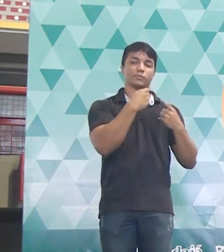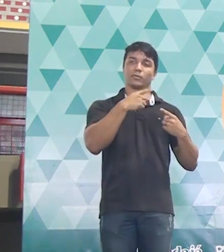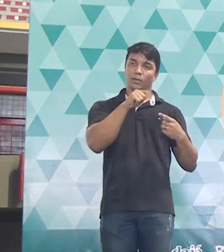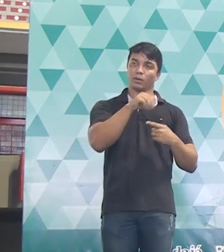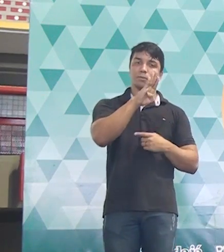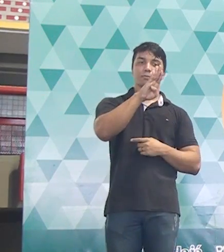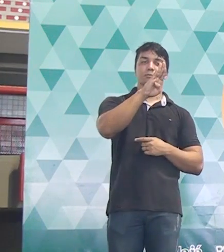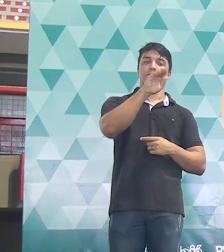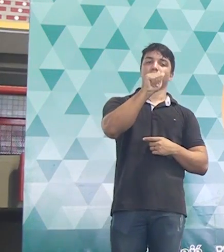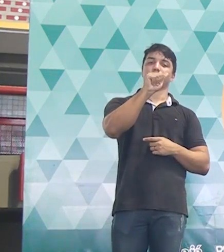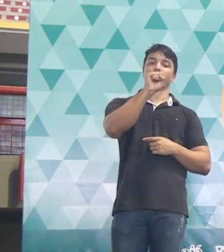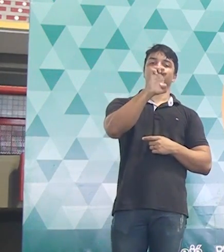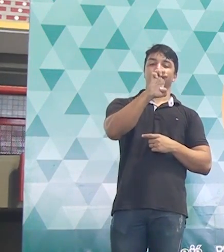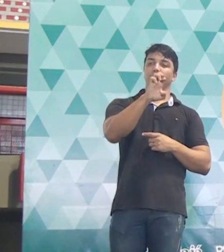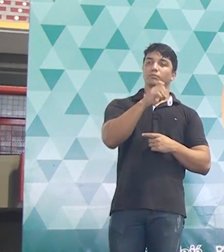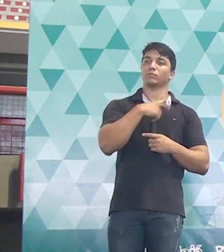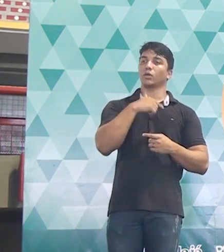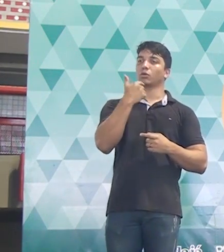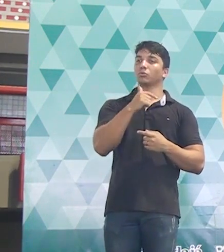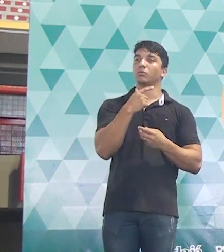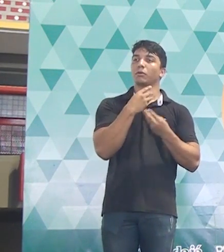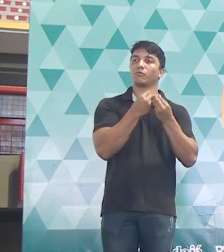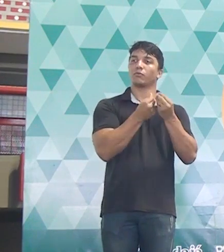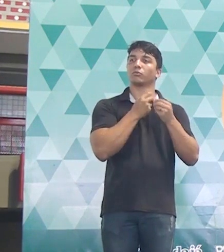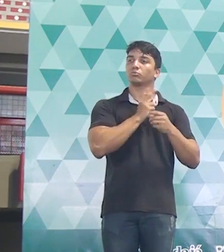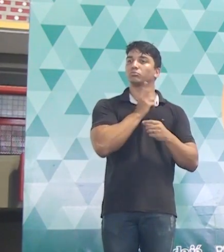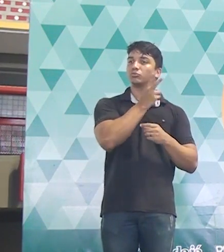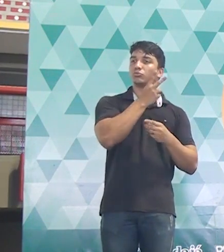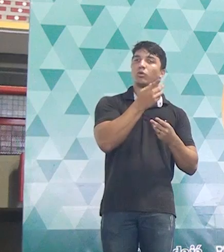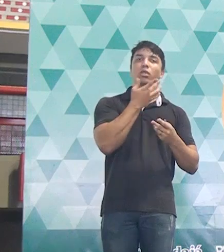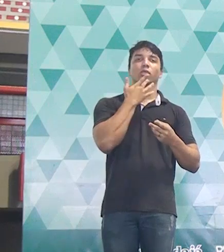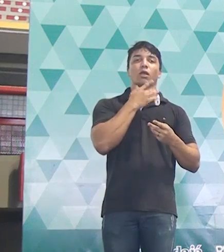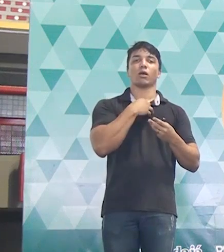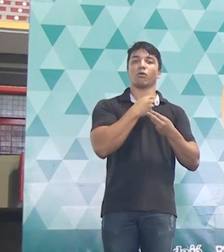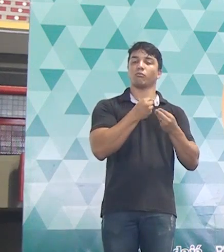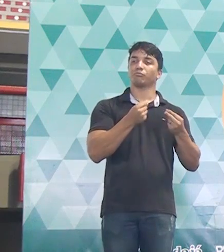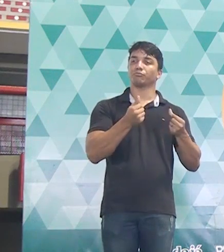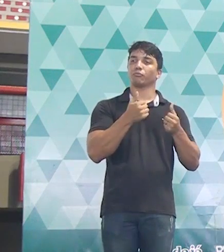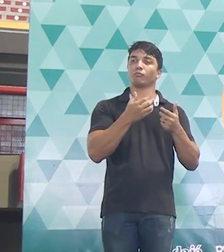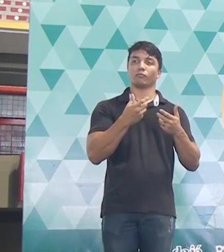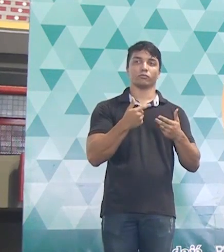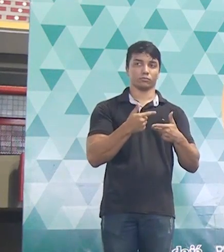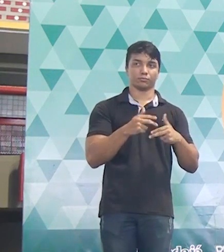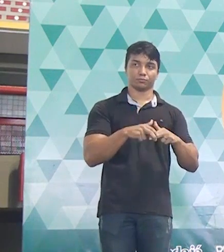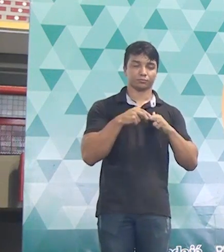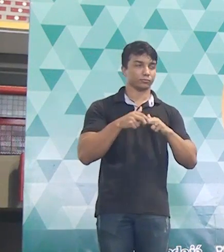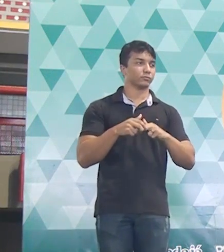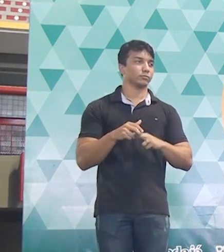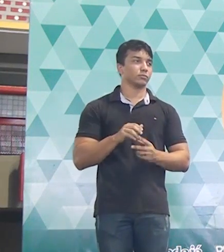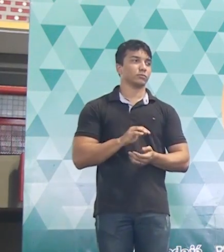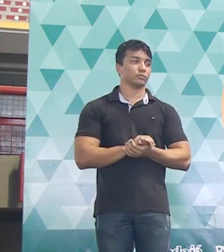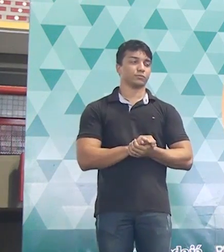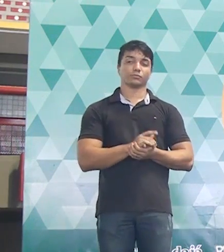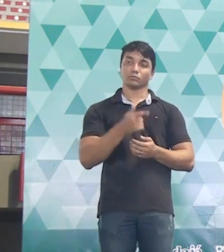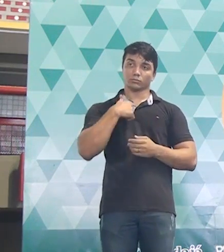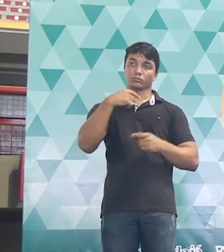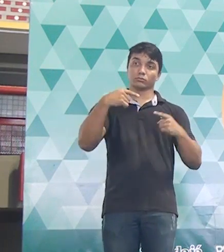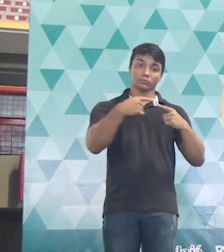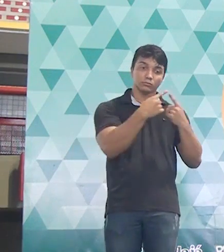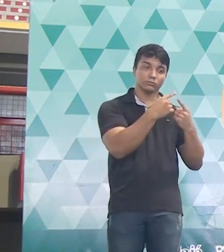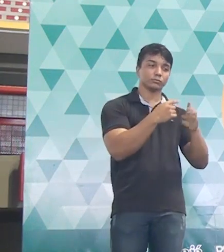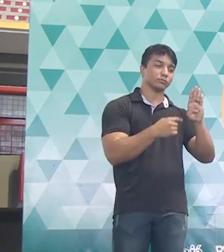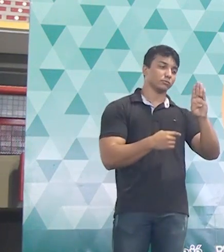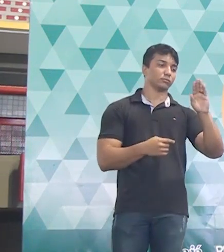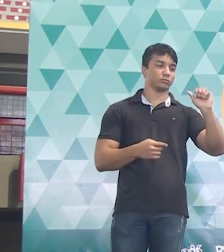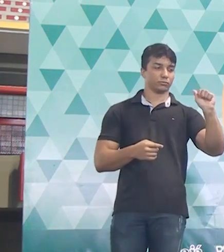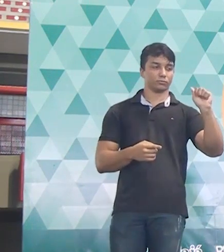causada quando a substância não sai direito da língua, dos dentes, fica preso no céu da boca. Isso, as bases têm sabor